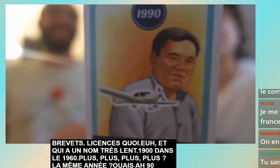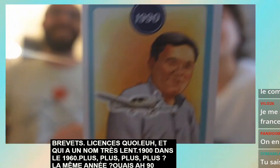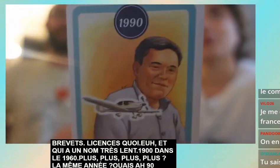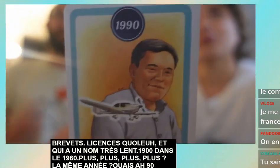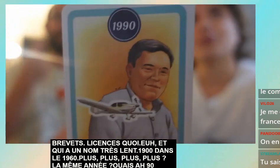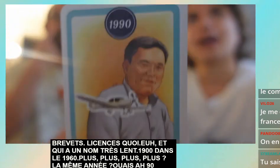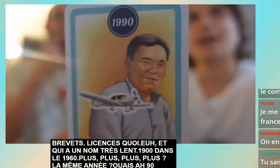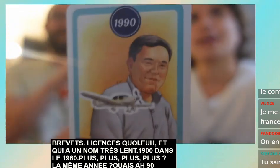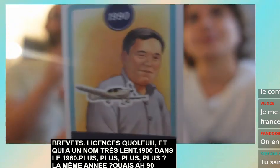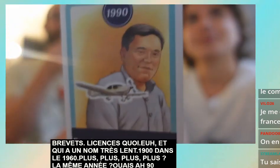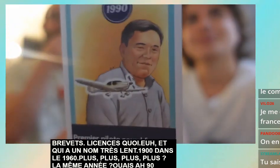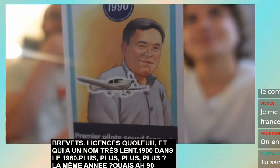On ne Voilà. vu toujours pas, voilà.